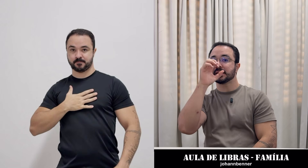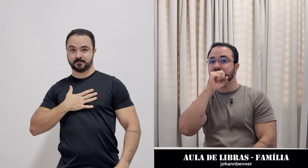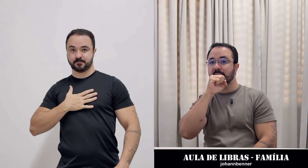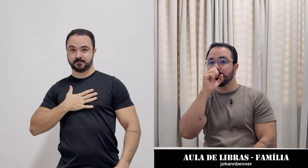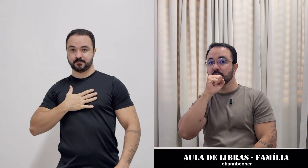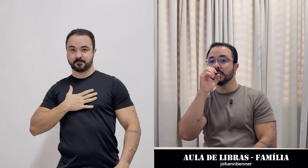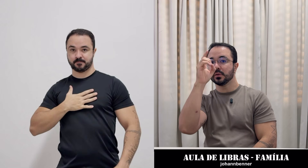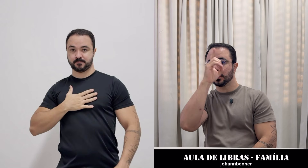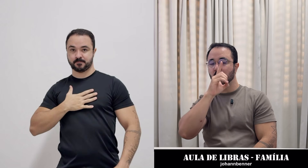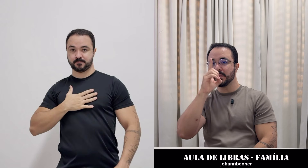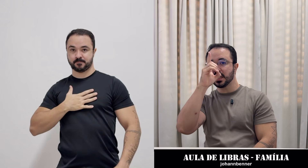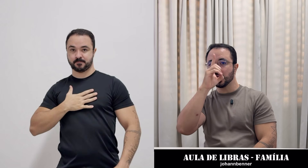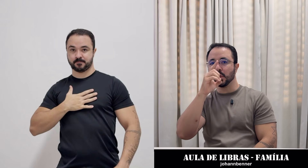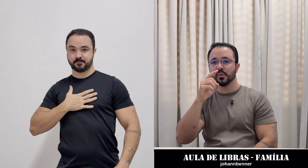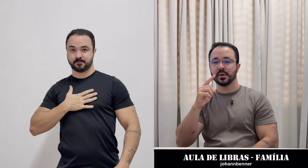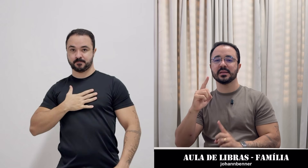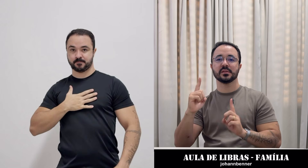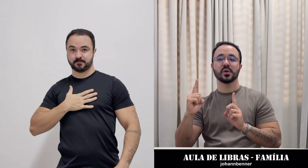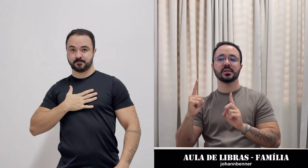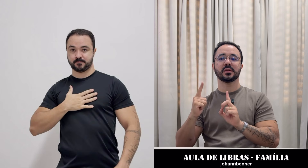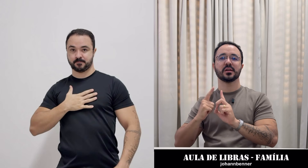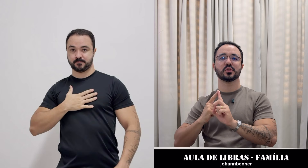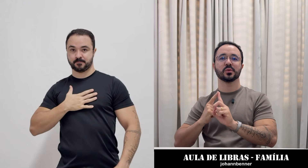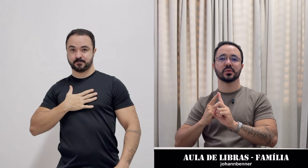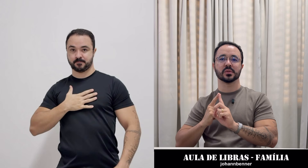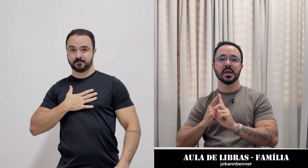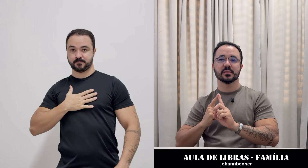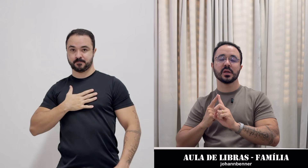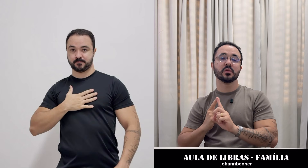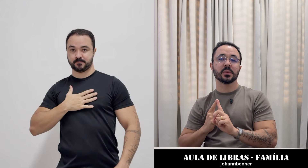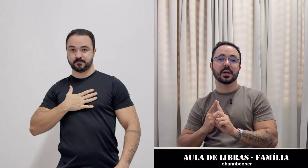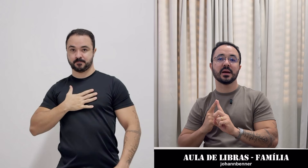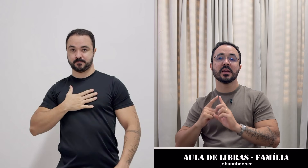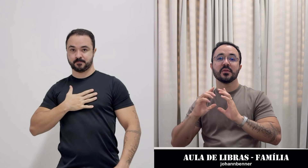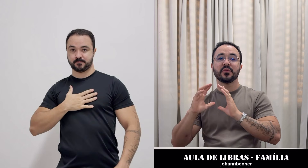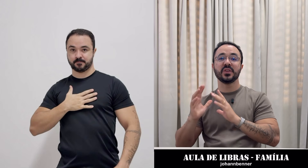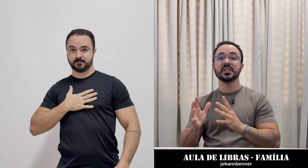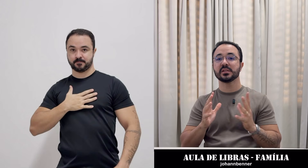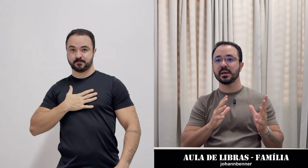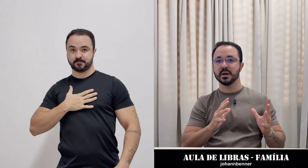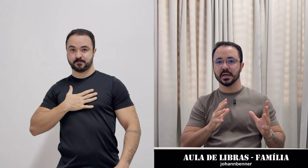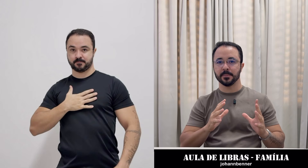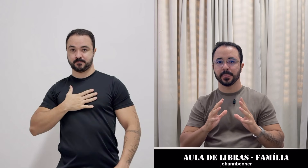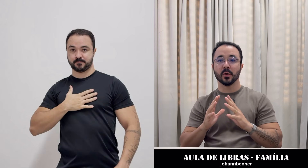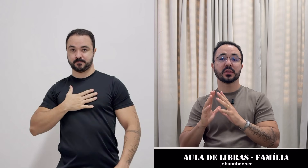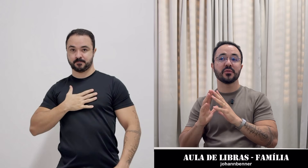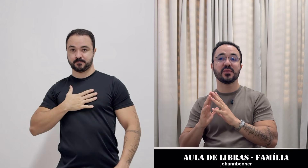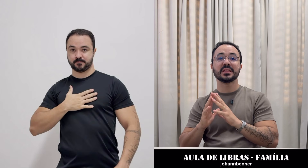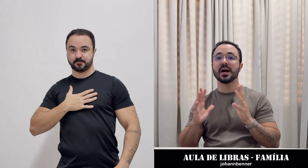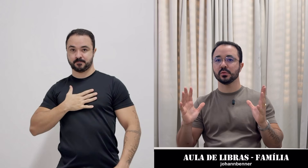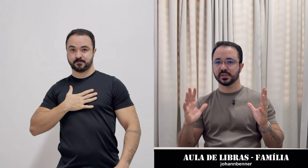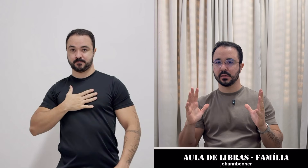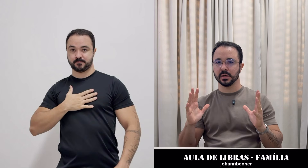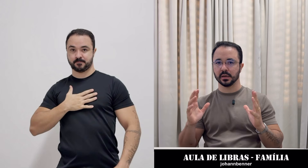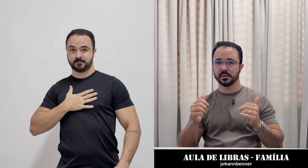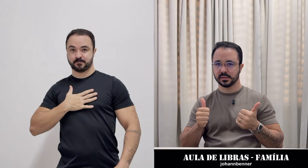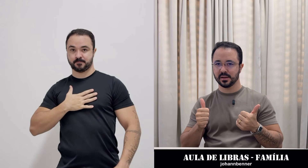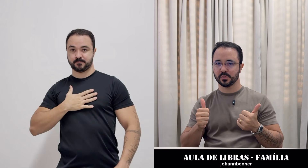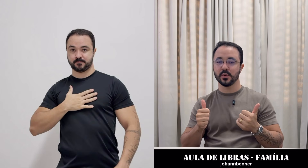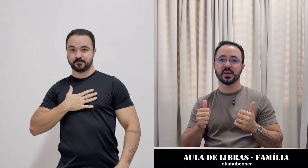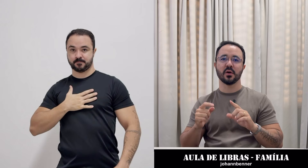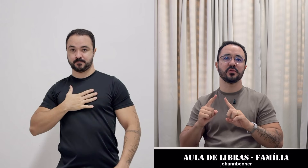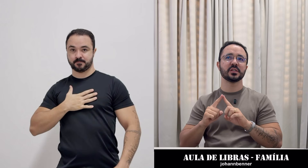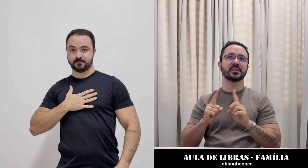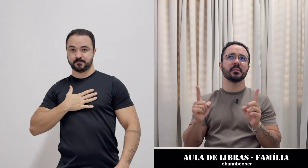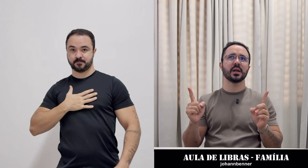faz sábado, domingo, esses dois sinais juntos, você usa para fim de semana, ou então final de semana,